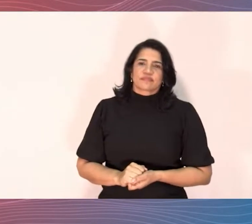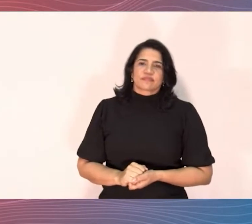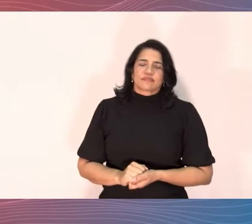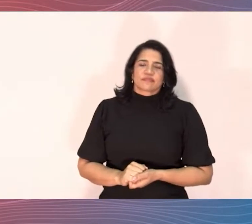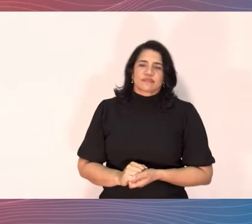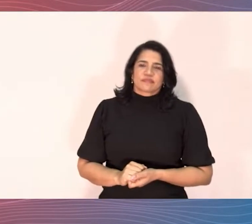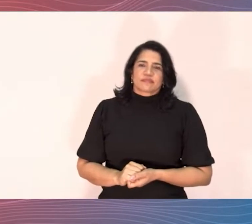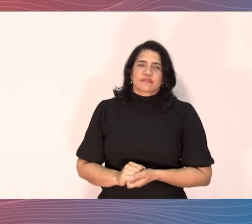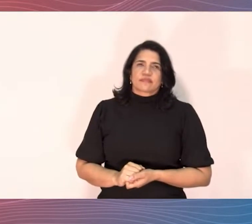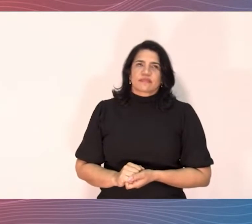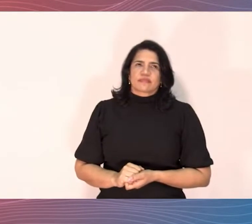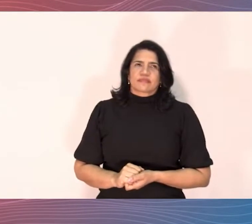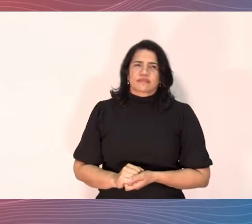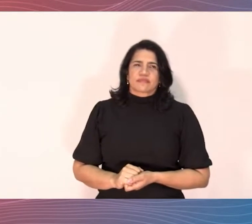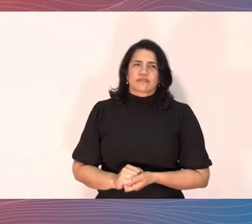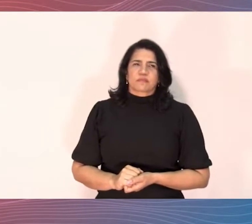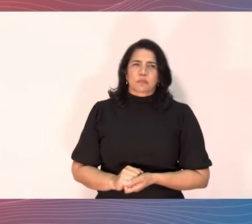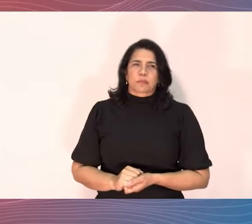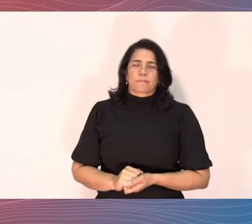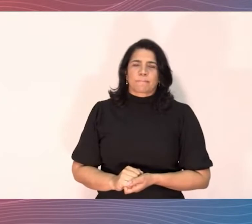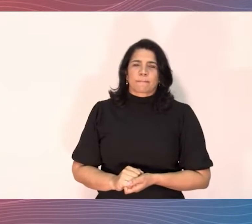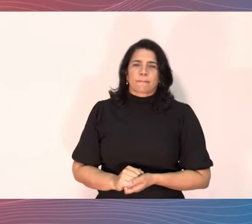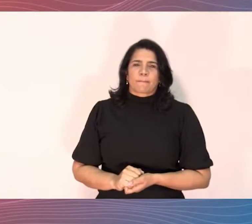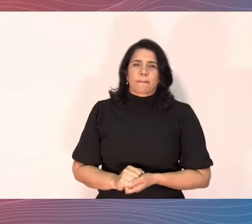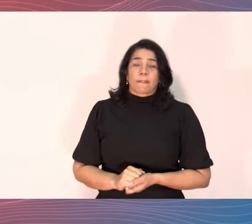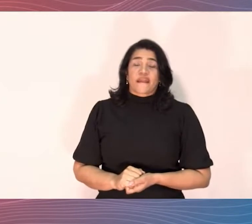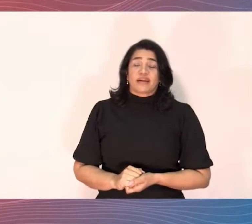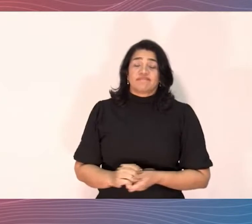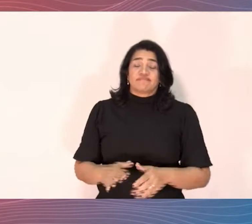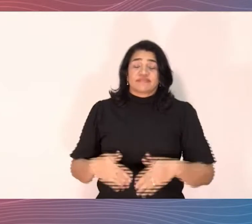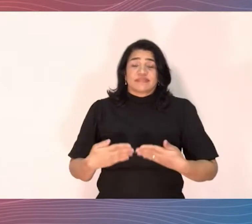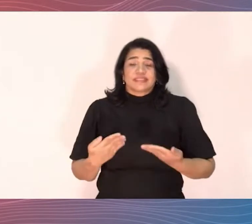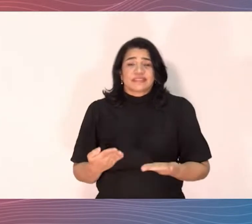Estamos alegres. Então, nosso pulo aqui